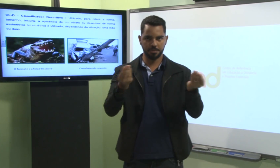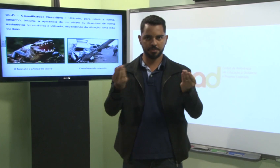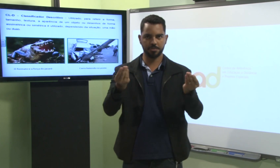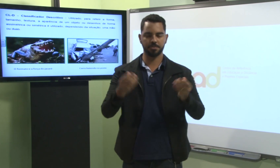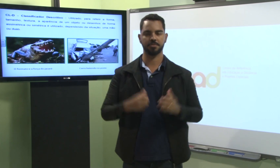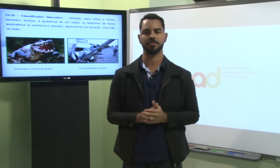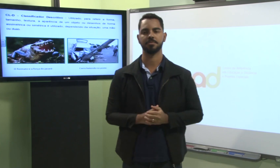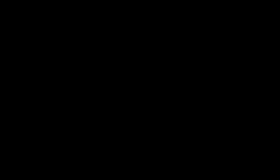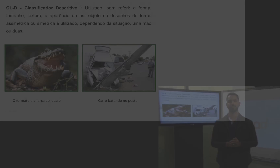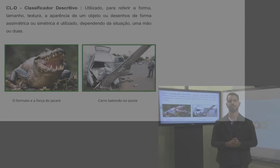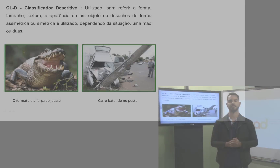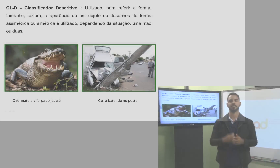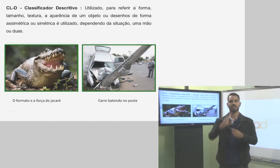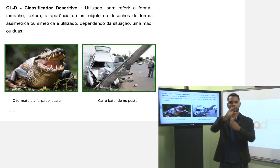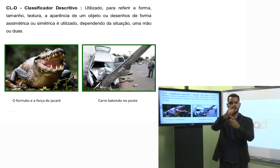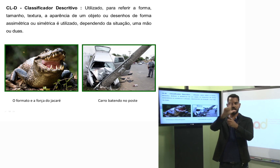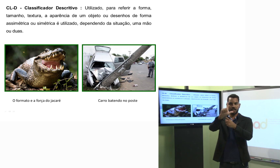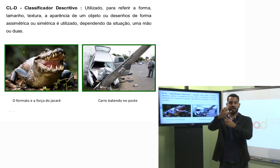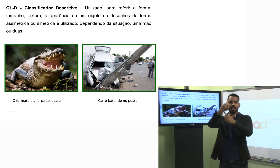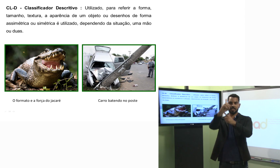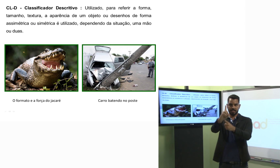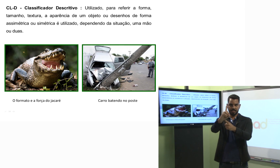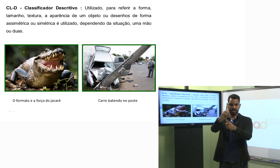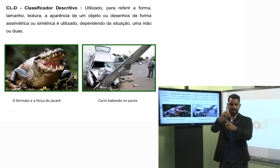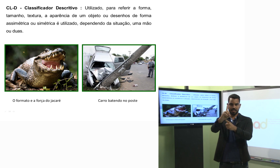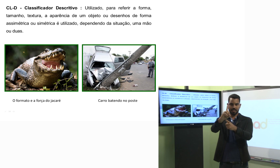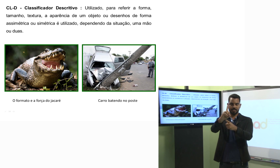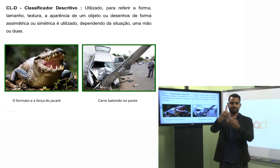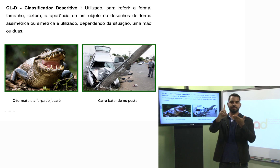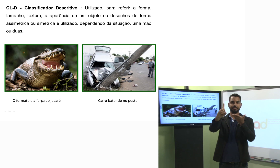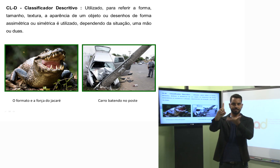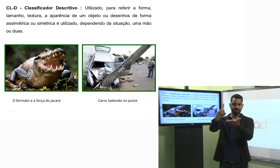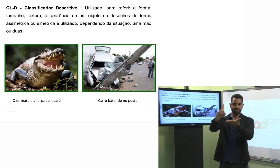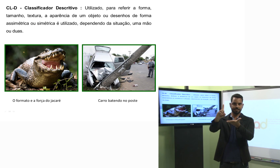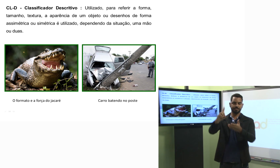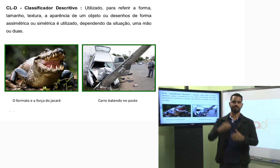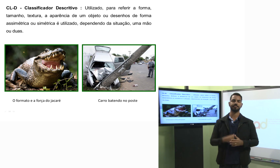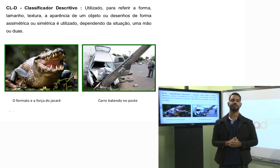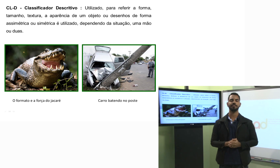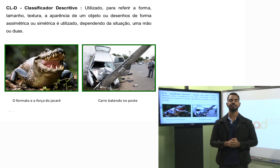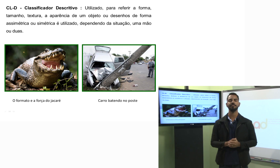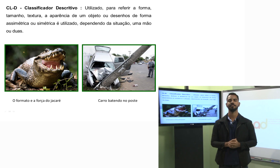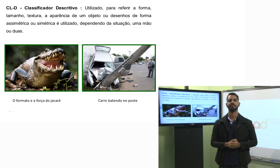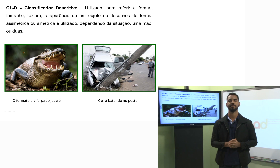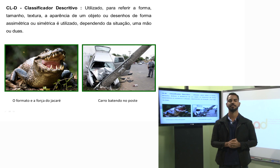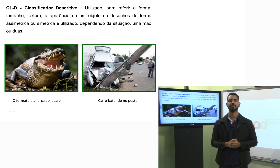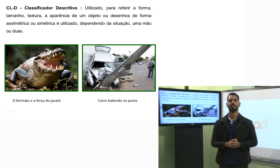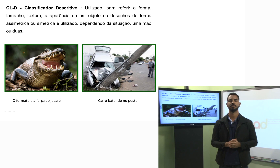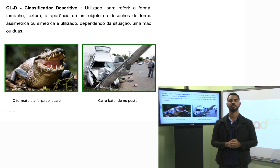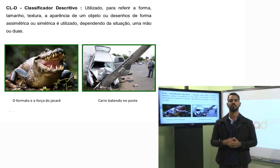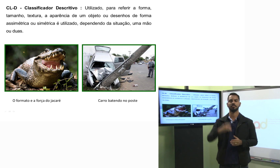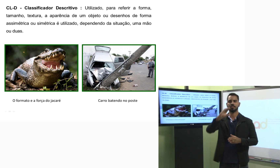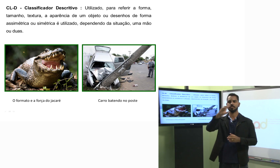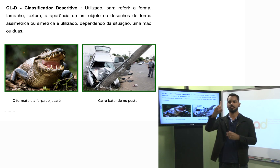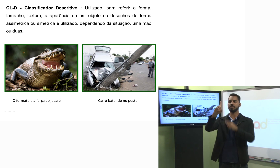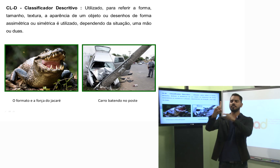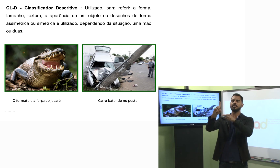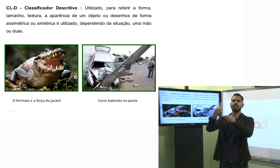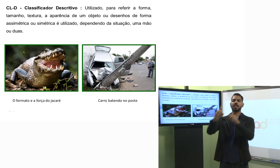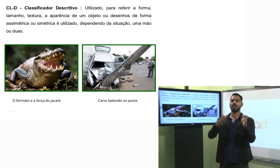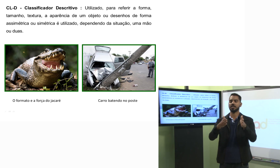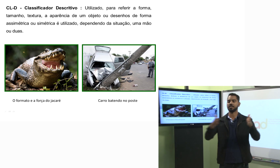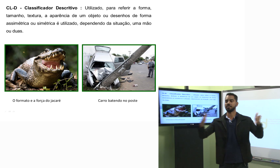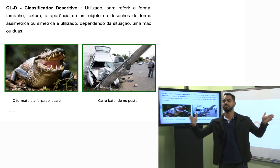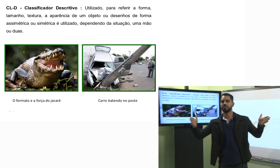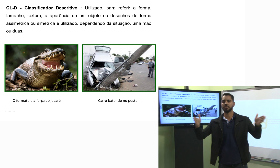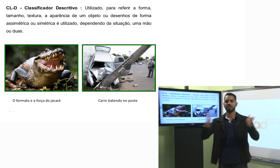Iniciamos com o classificador descritivo, também conhecido pelo CLD. Esse se refere ao tamanho e à